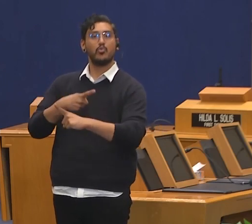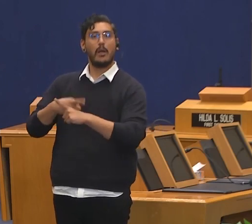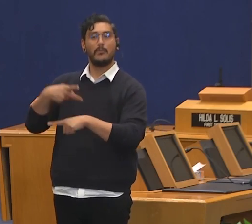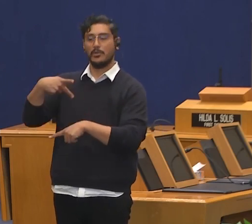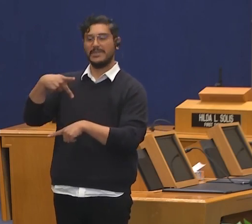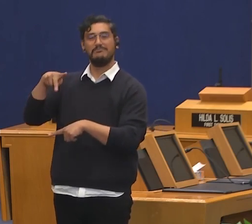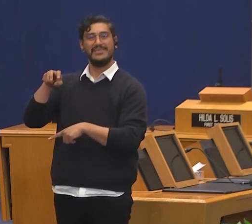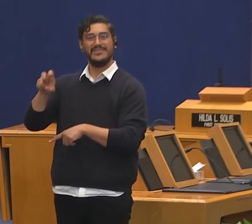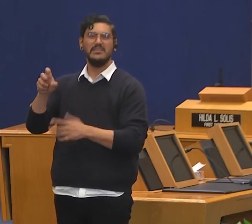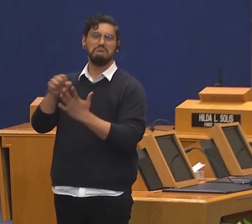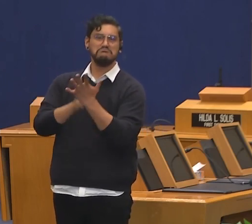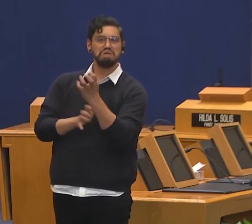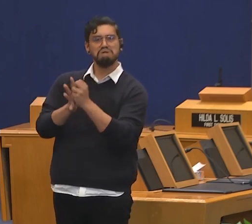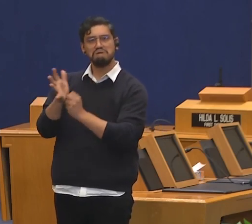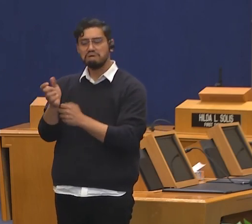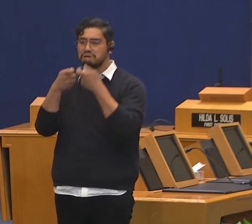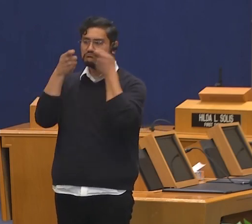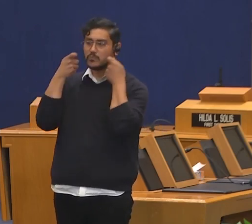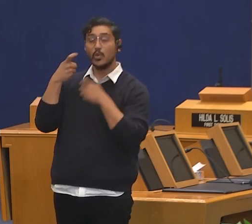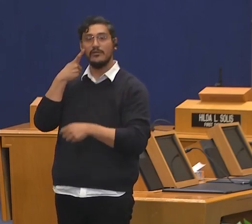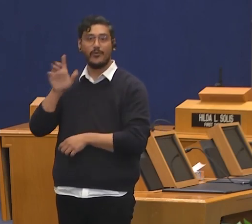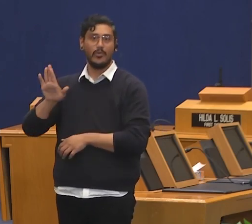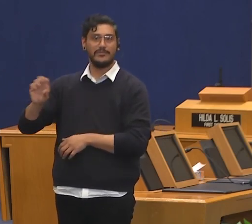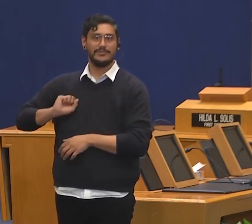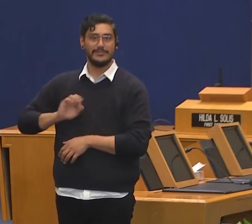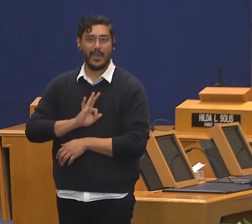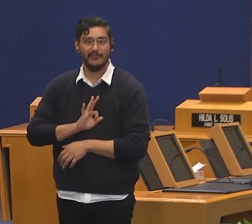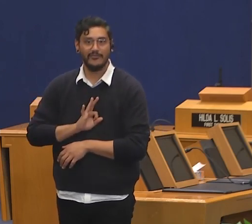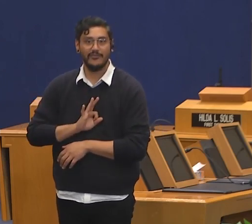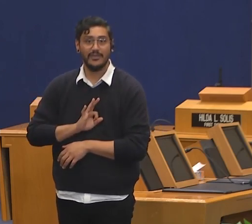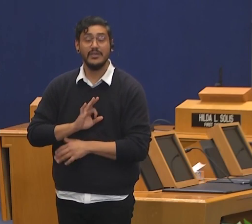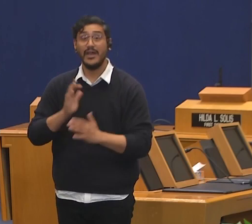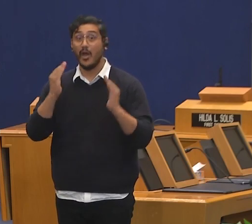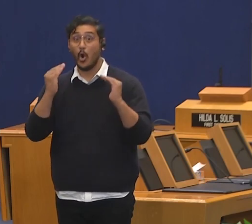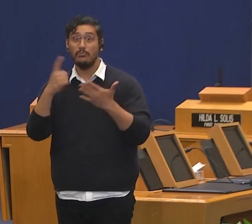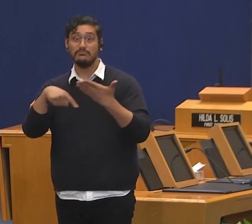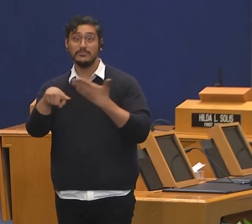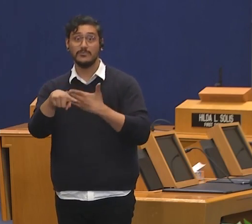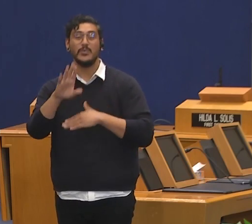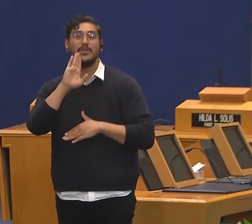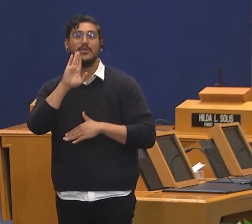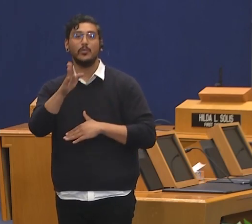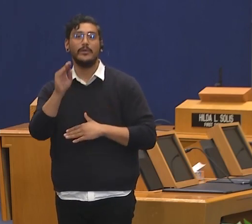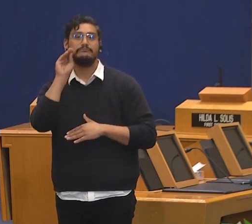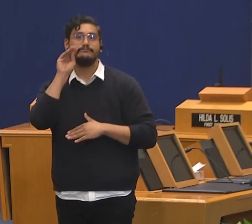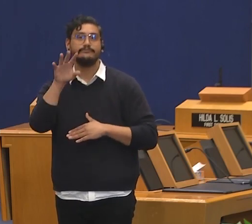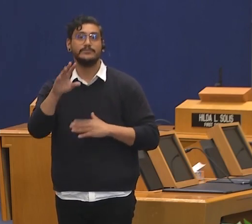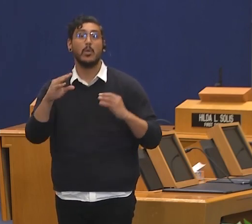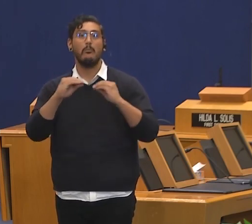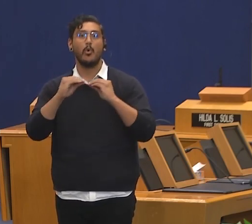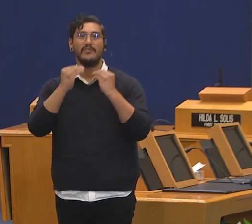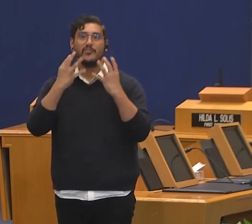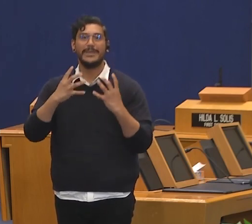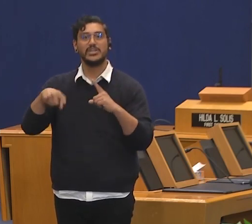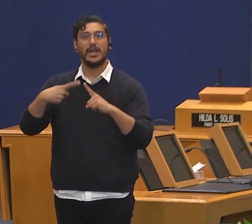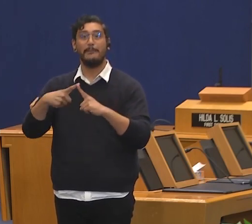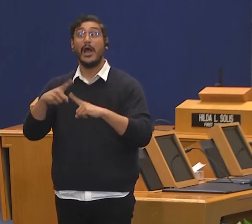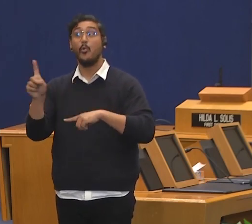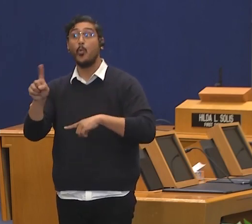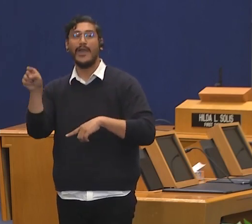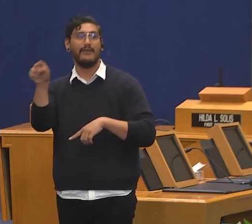empleados. Esperamos poder publicar informes la próxima semana que incluyen la siguiente información de sitios con casos